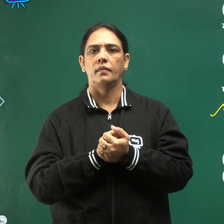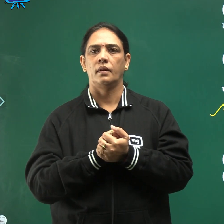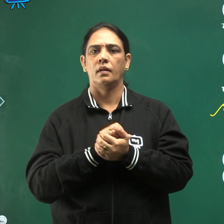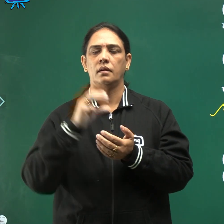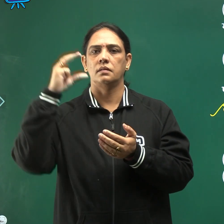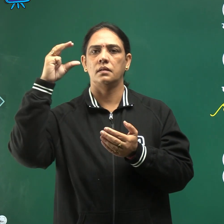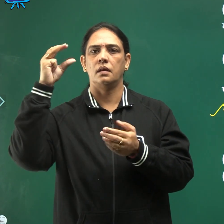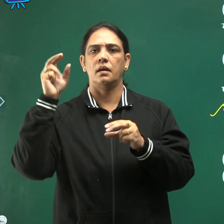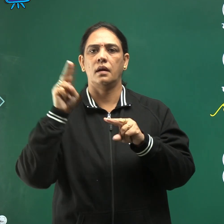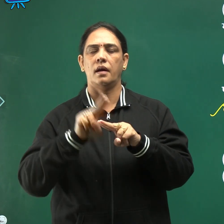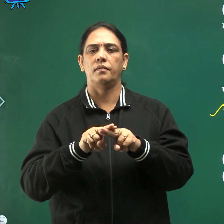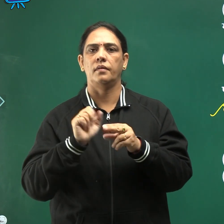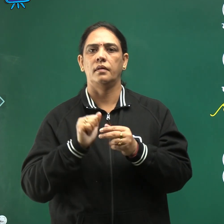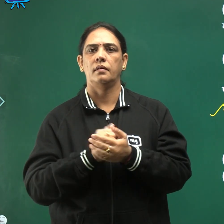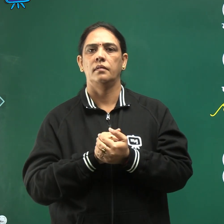संचयी बारंबारता